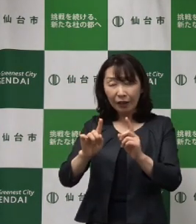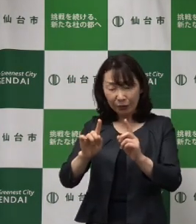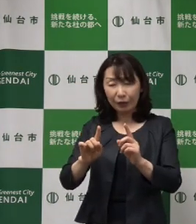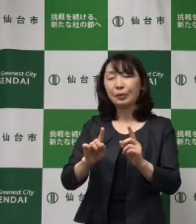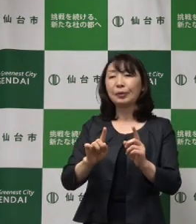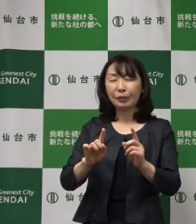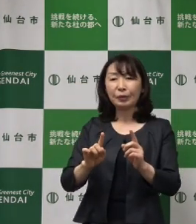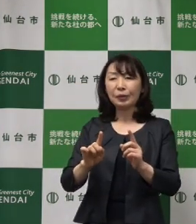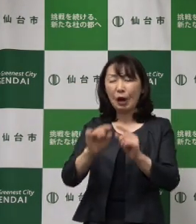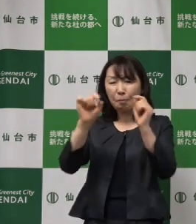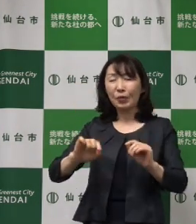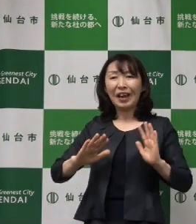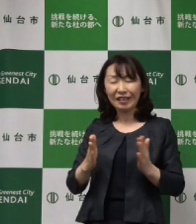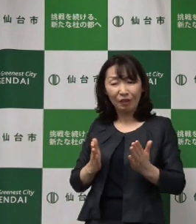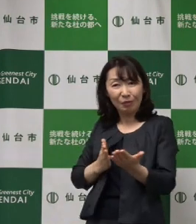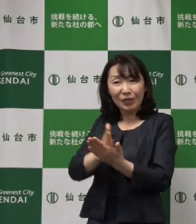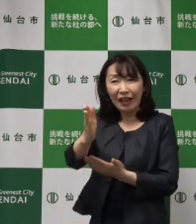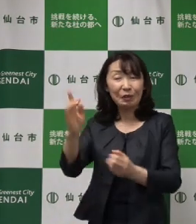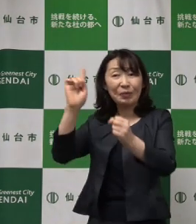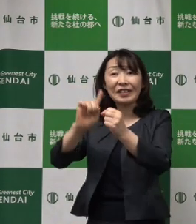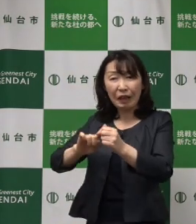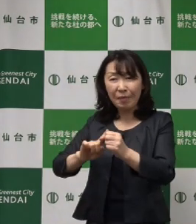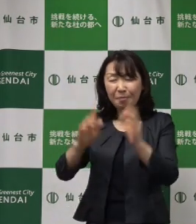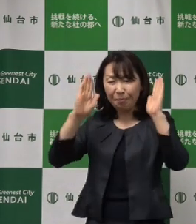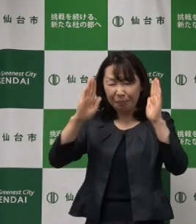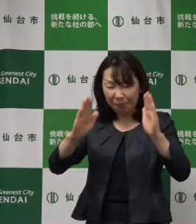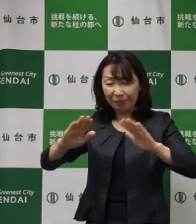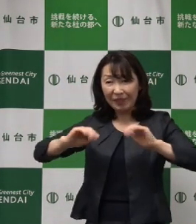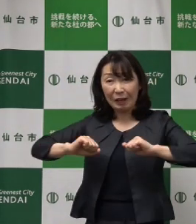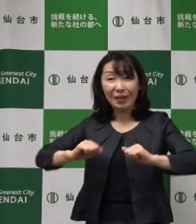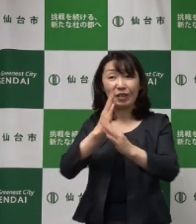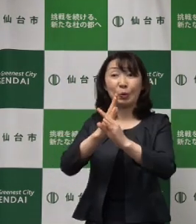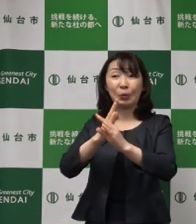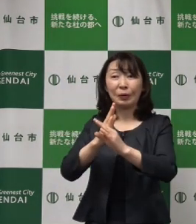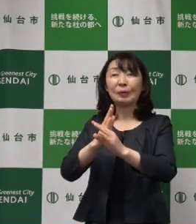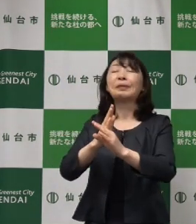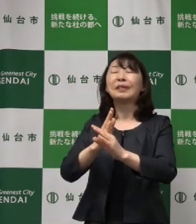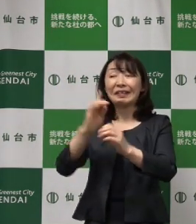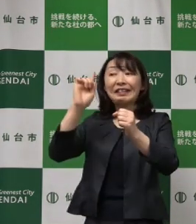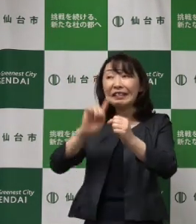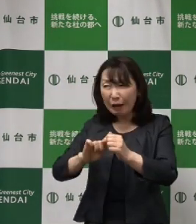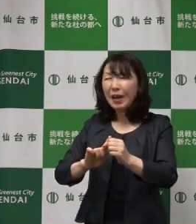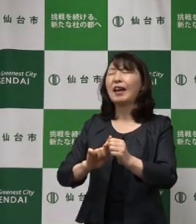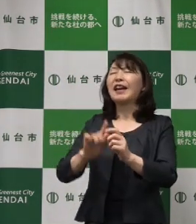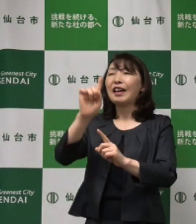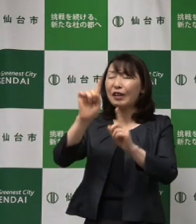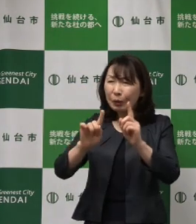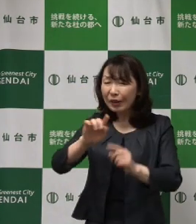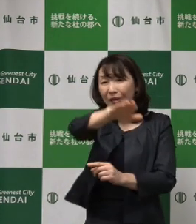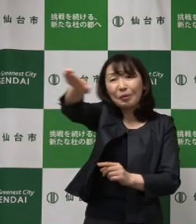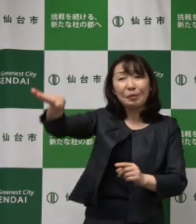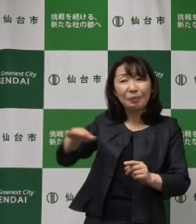懸命に頑張っていますので、それこそ血を這うような形で頑張ってますのでどうか一つご理解いただい